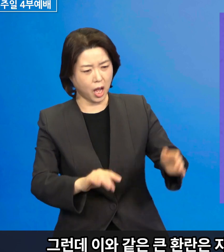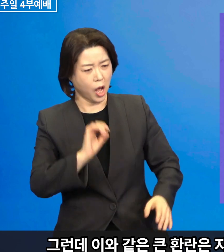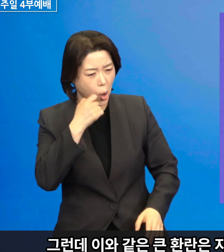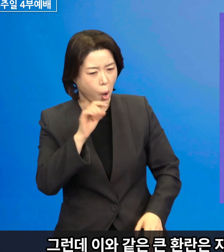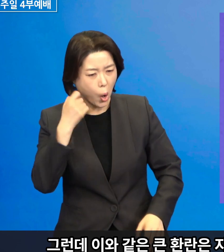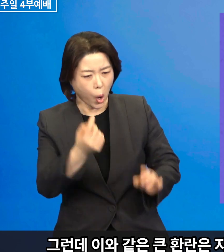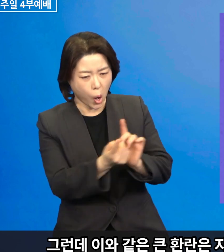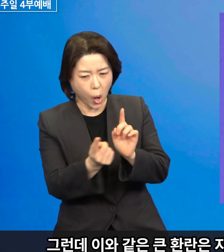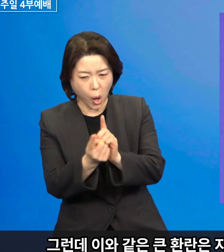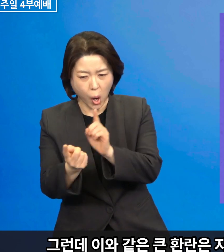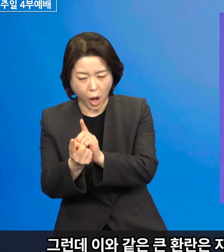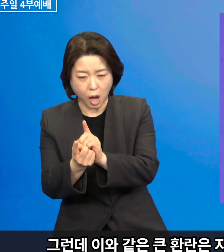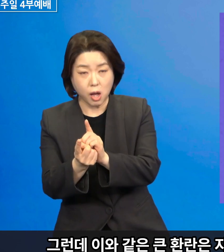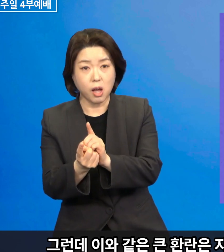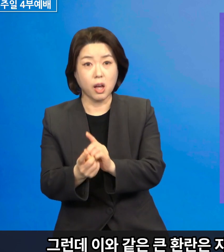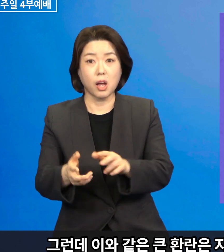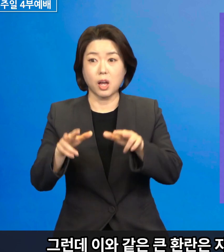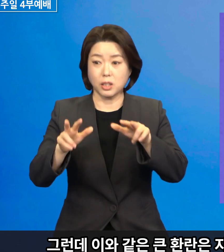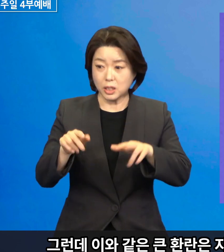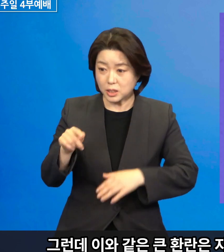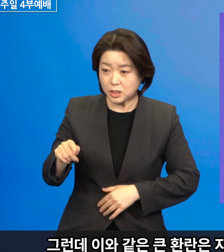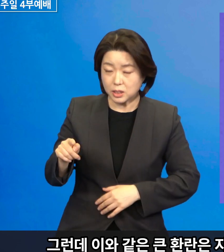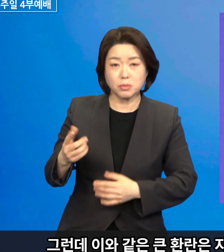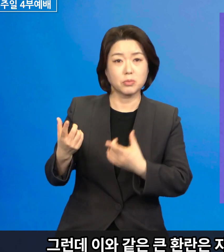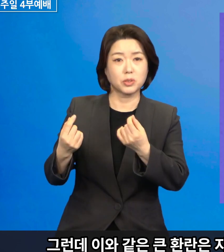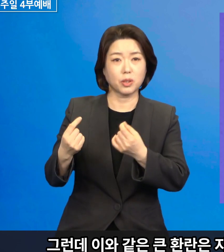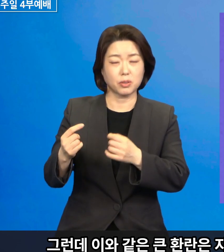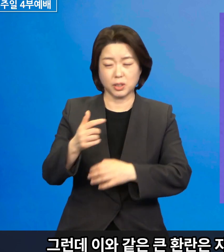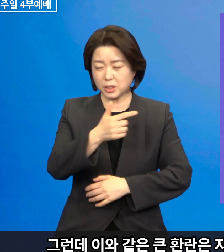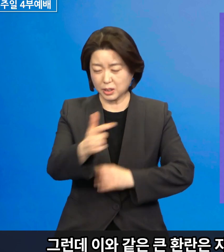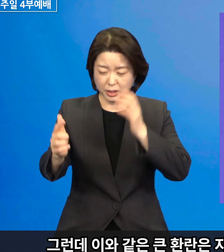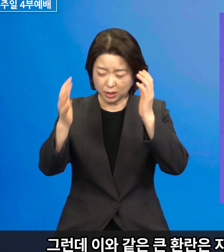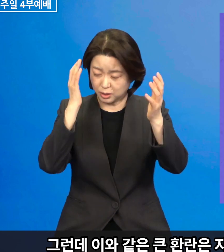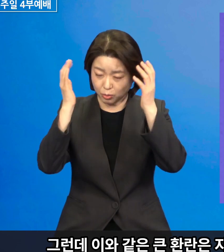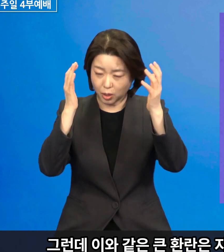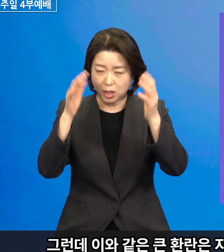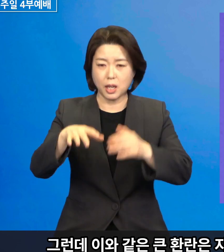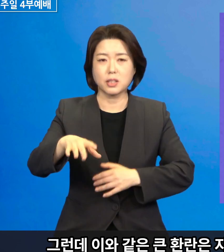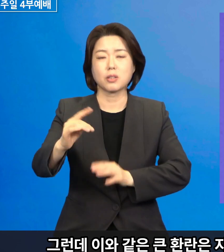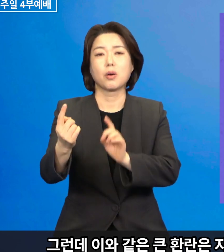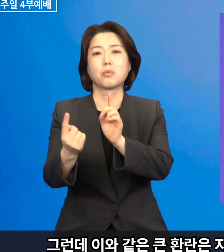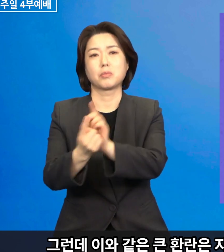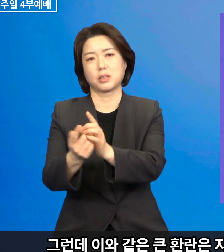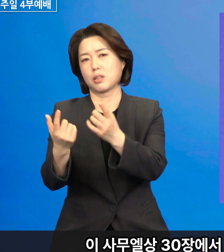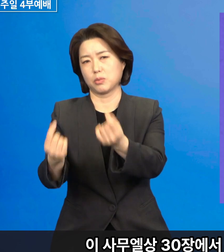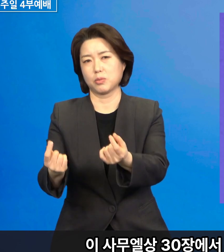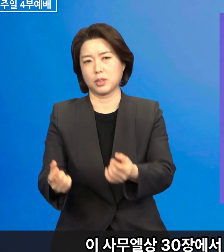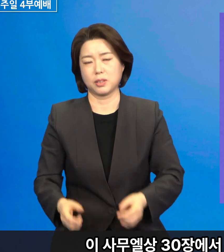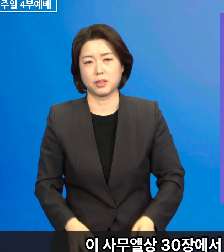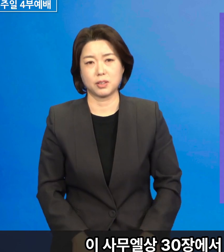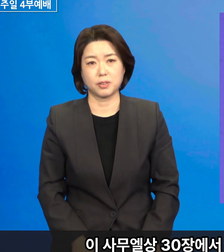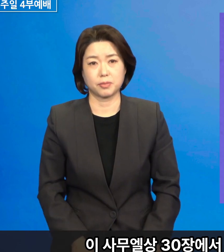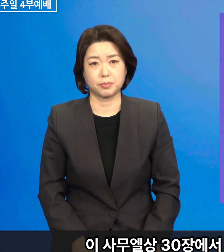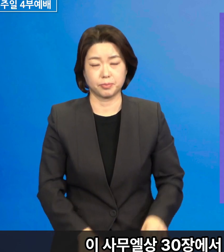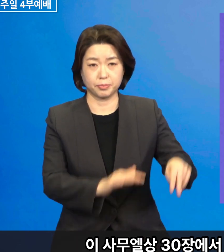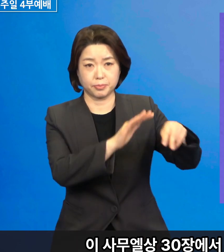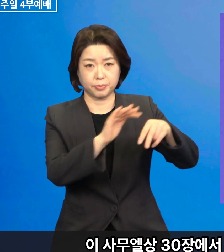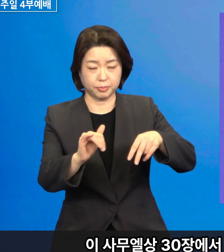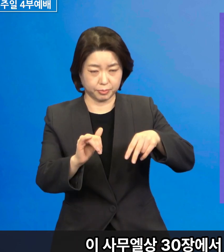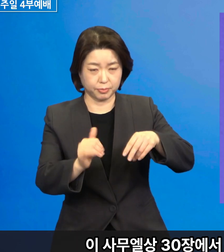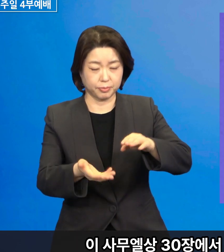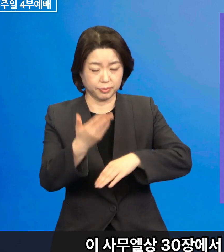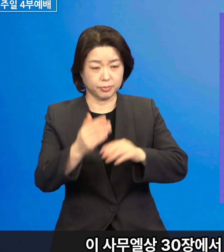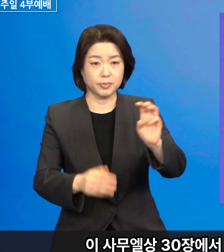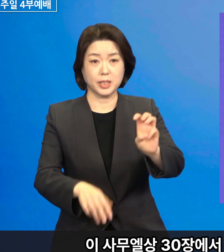그런데 이와 같은 큰 환난은 지금 처음 마주하고 있는 것입니다. 이 사무엘상